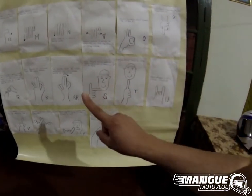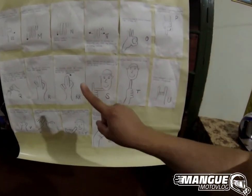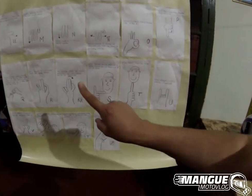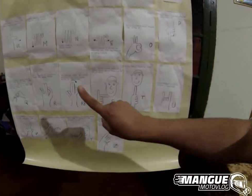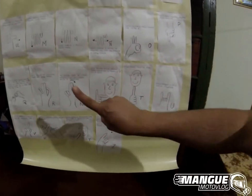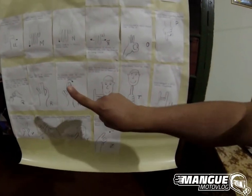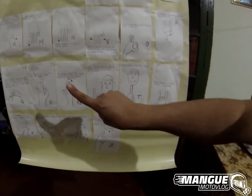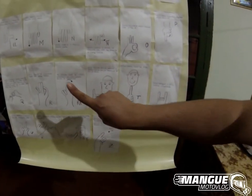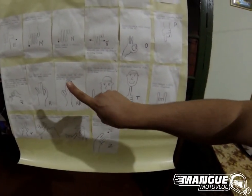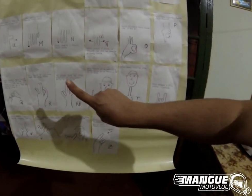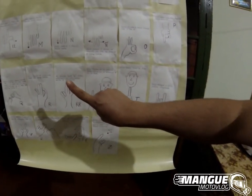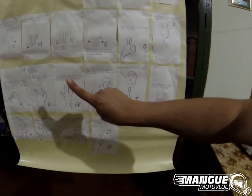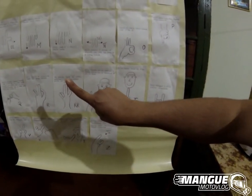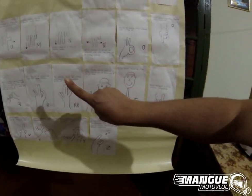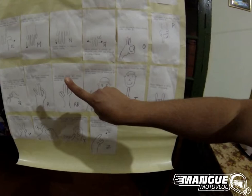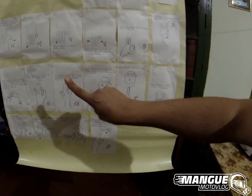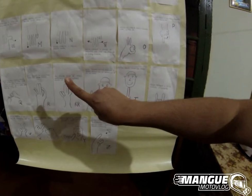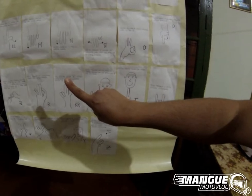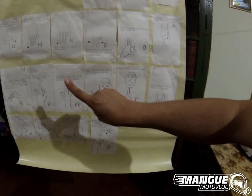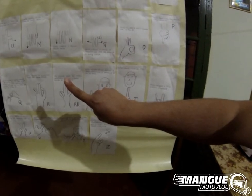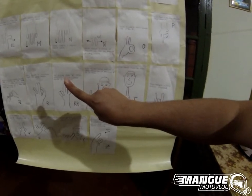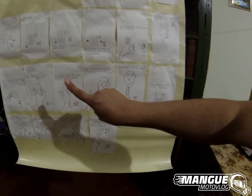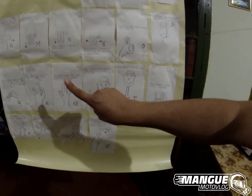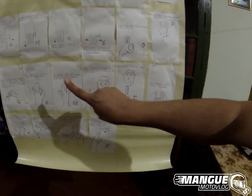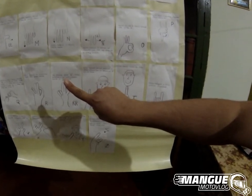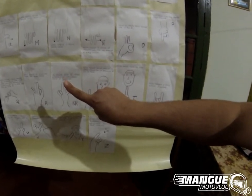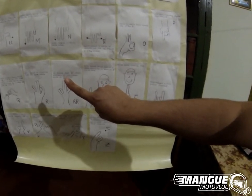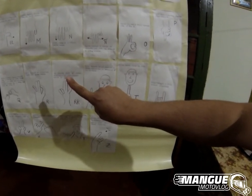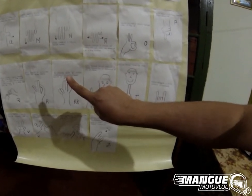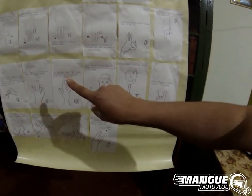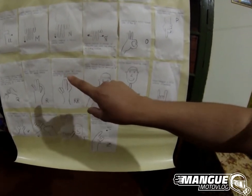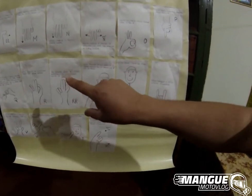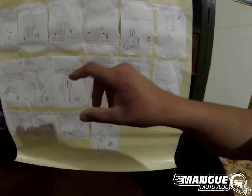X, cruzamos los dos dedos índice con ambas manos.